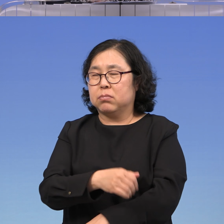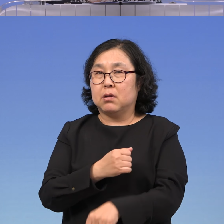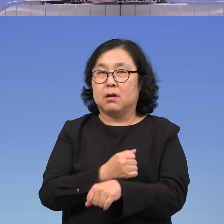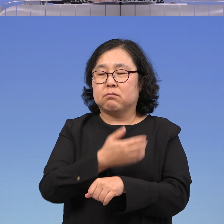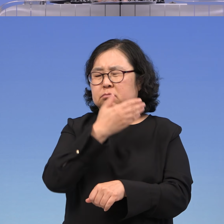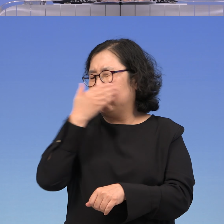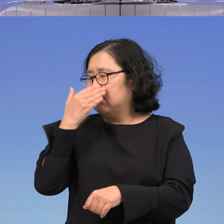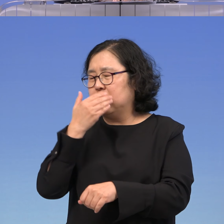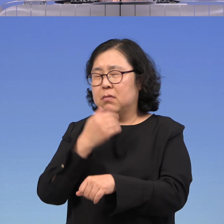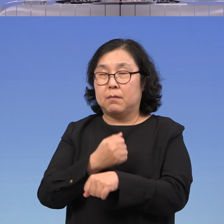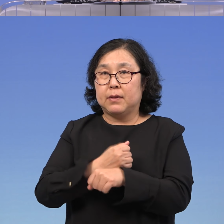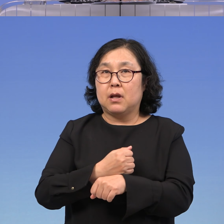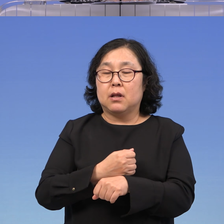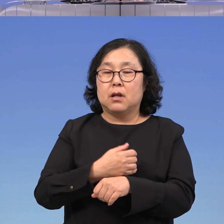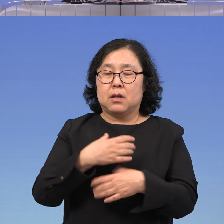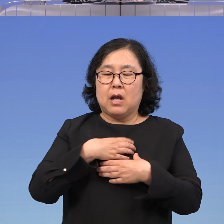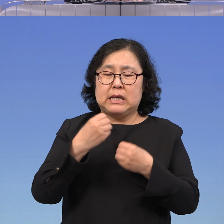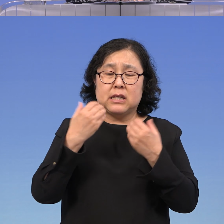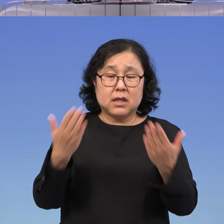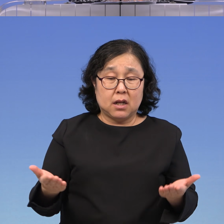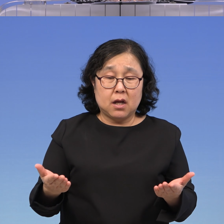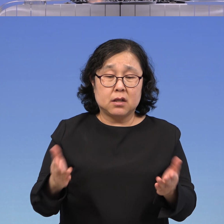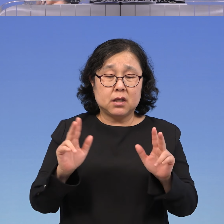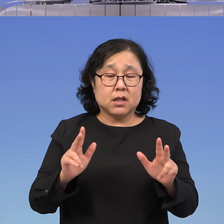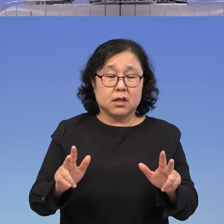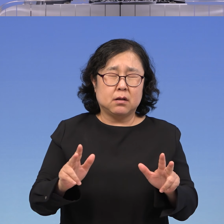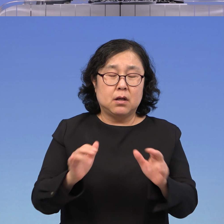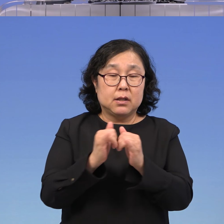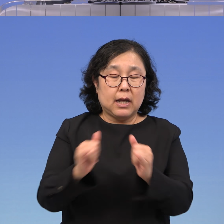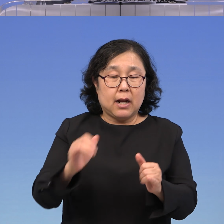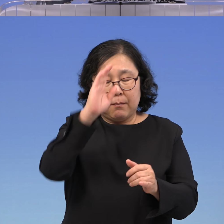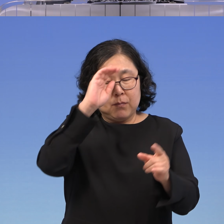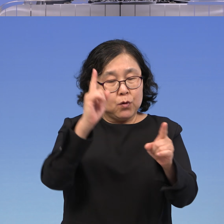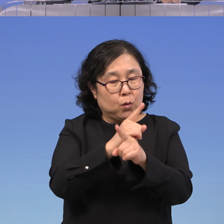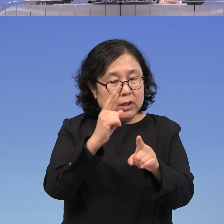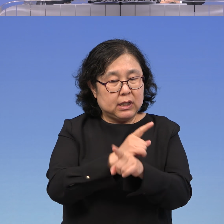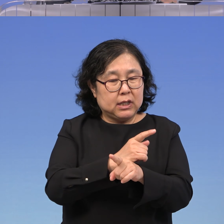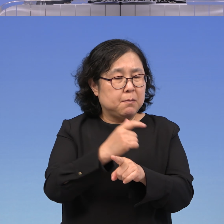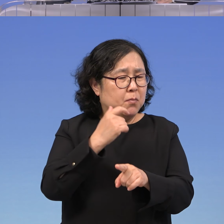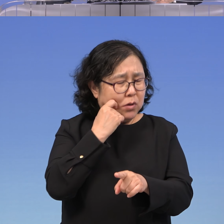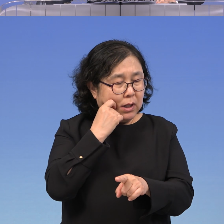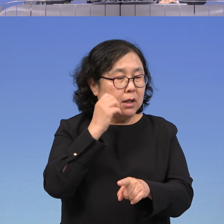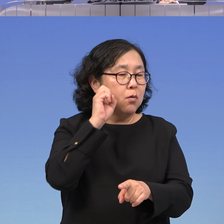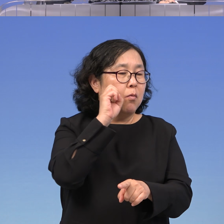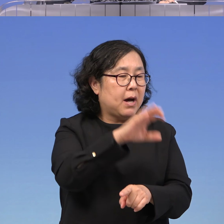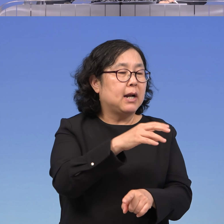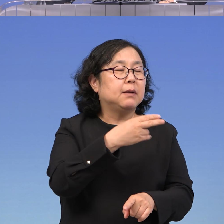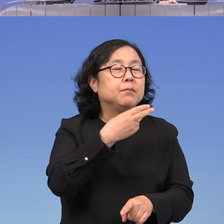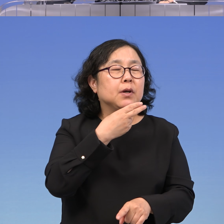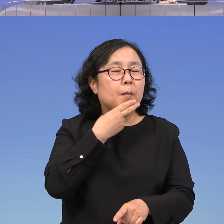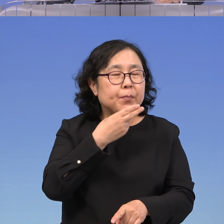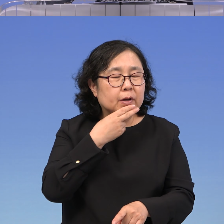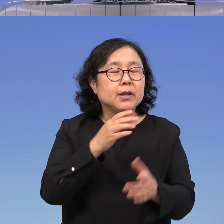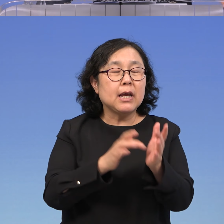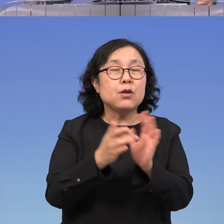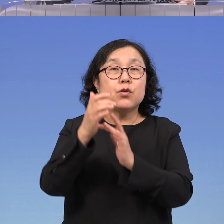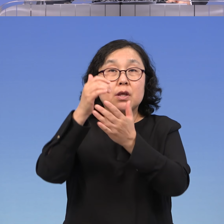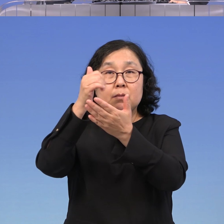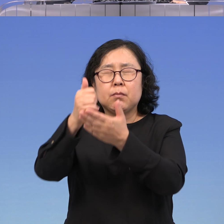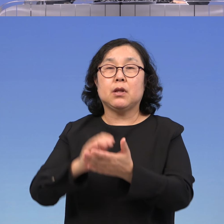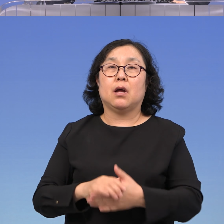아주 안씨 일인데 뭐 사람은 어째 고치는 야구 그렇게 소리 지르지 않으시면 예수님을 믿는 물인데 다